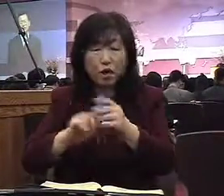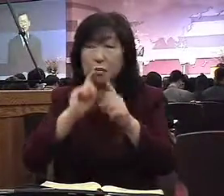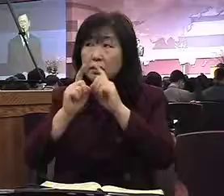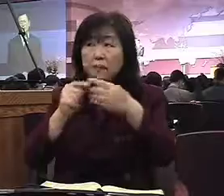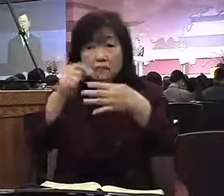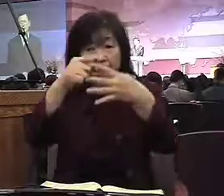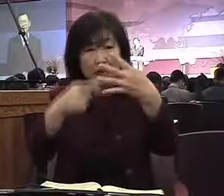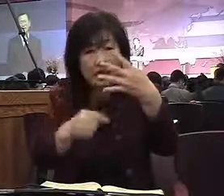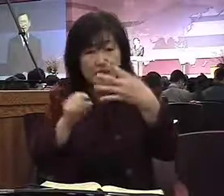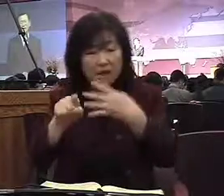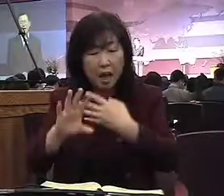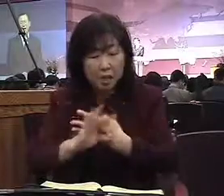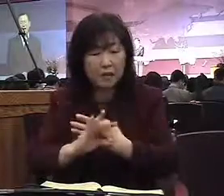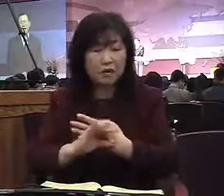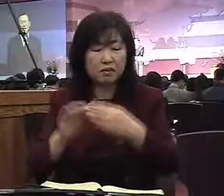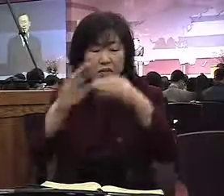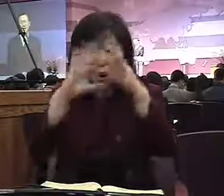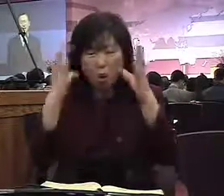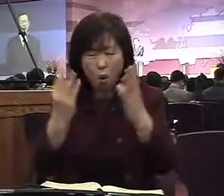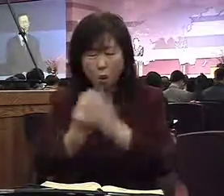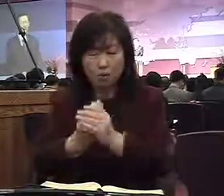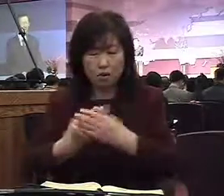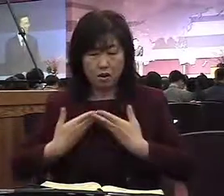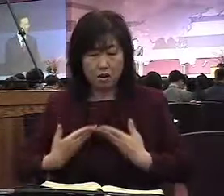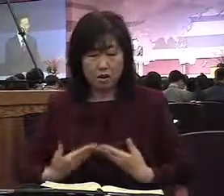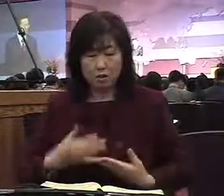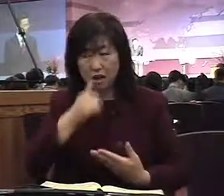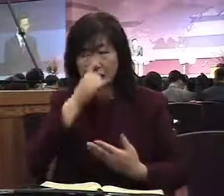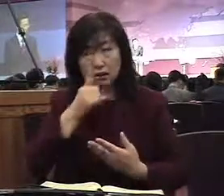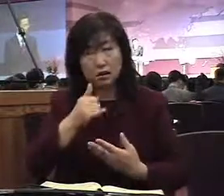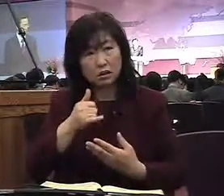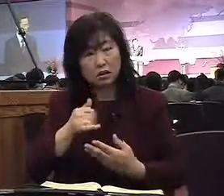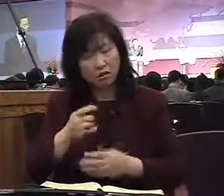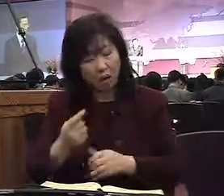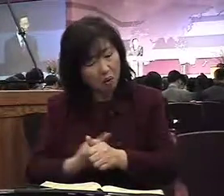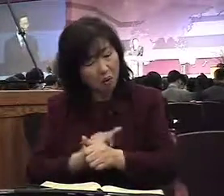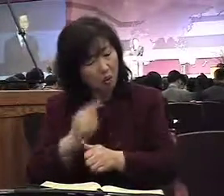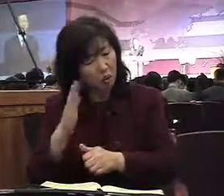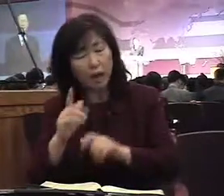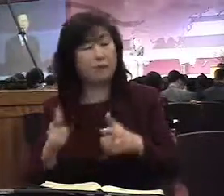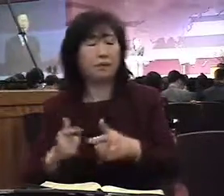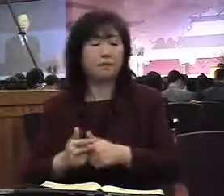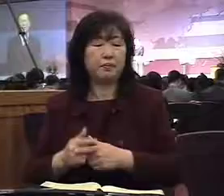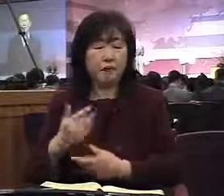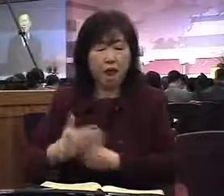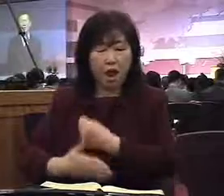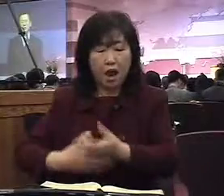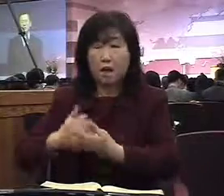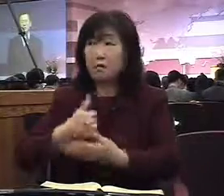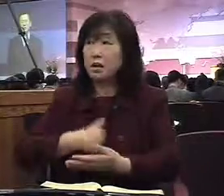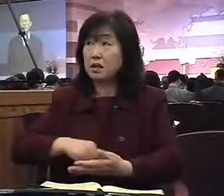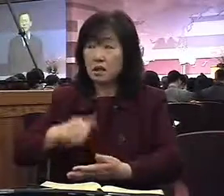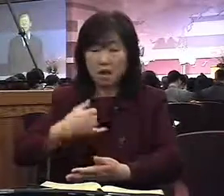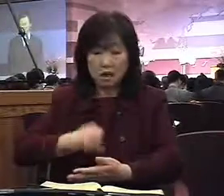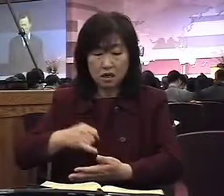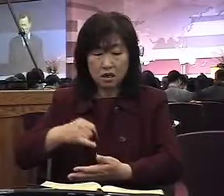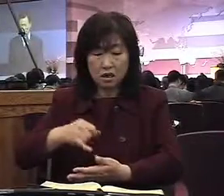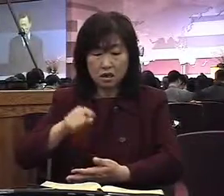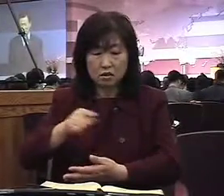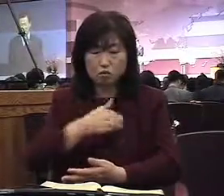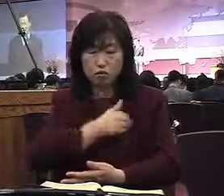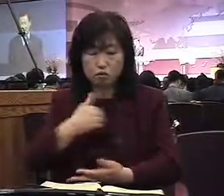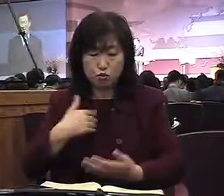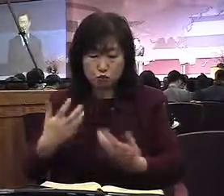그리하면은 전부 그냥 가만히 있으면 저절로 준다는 뜻이 아니죠. 그렇죠? 하나님의 자녀인 것으로 충분치